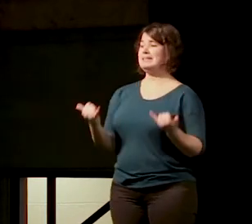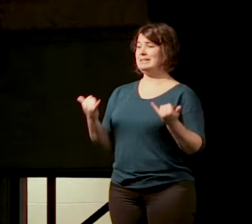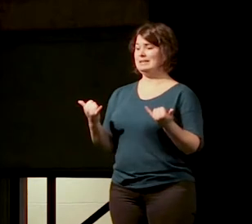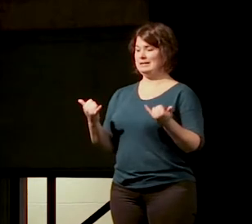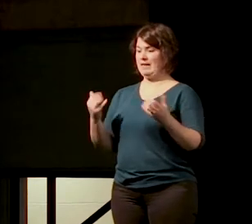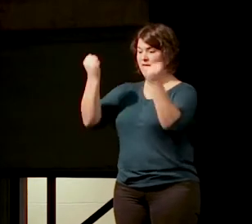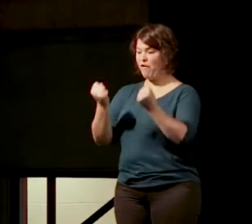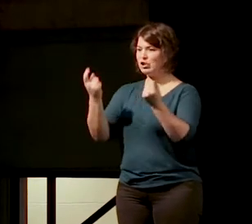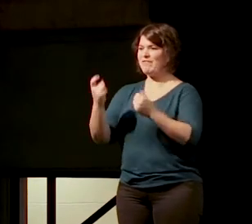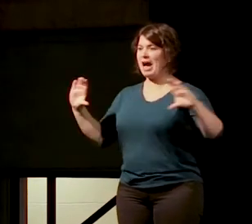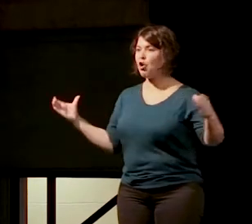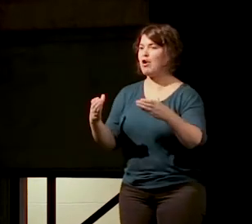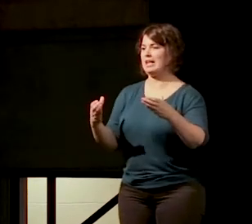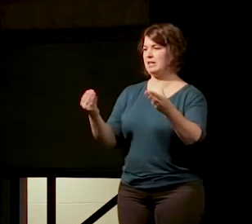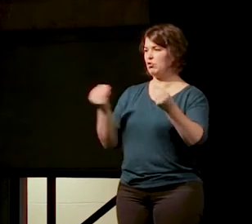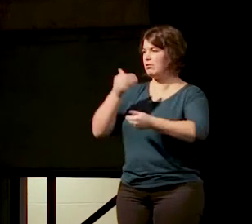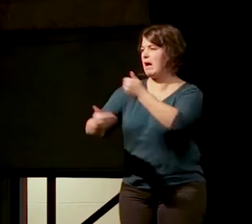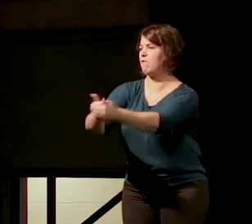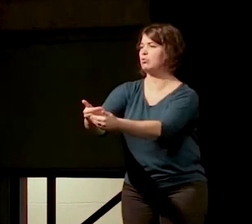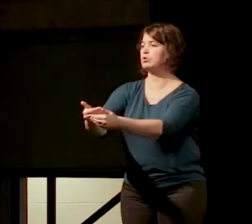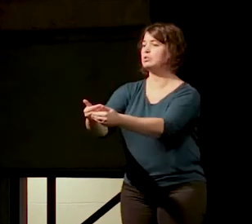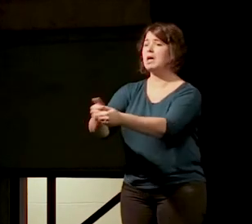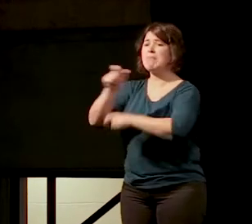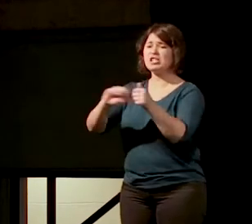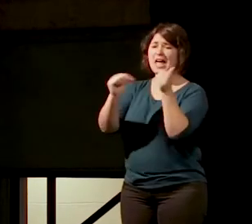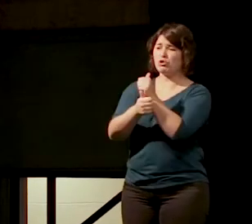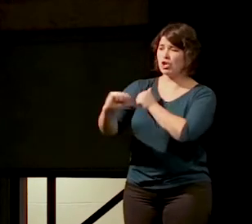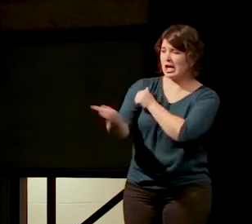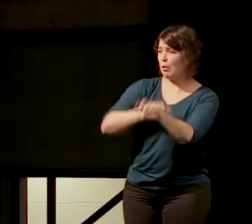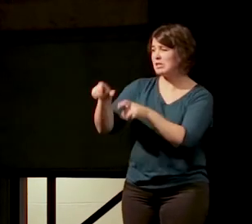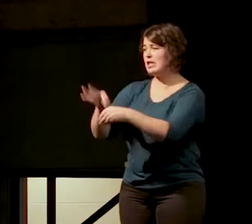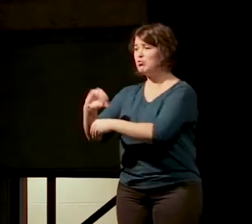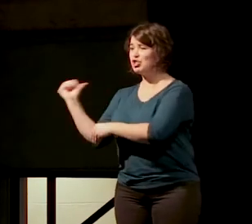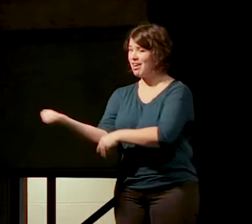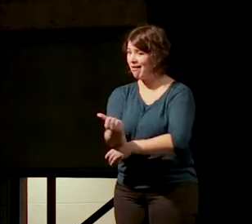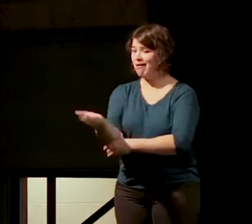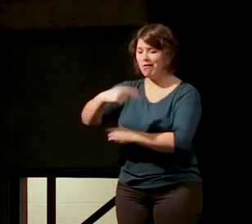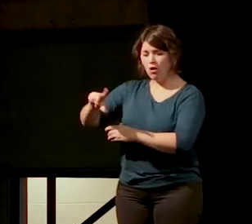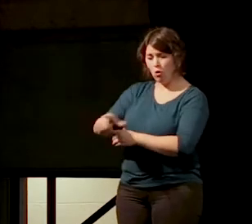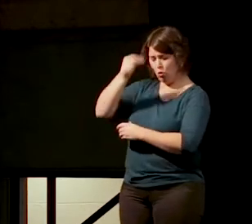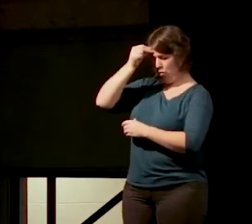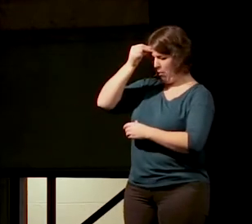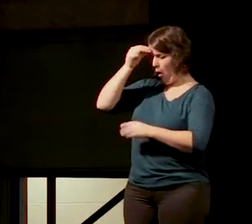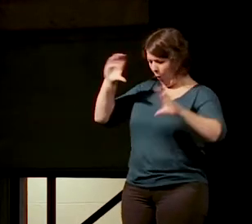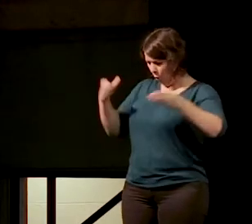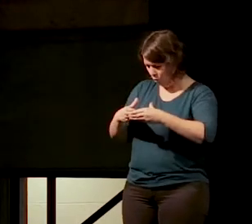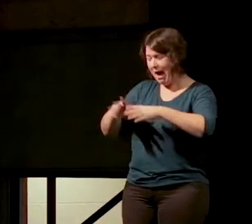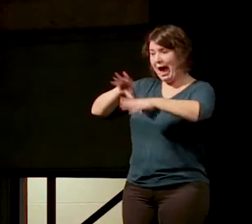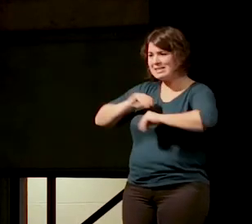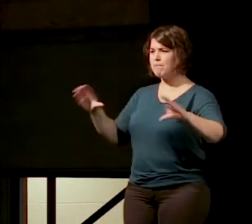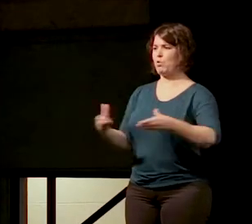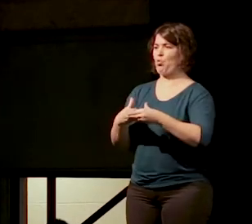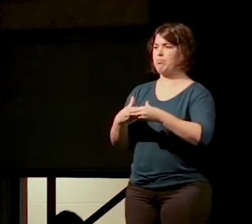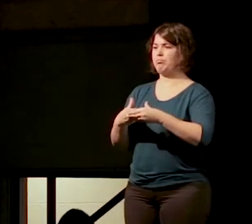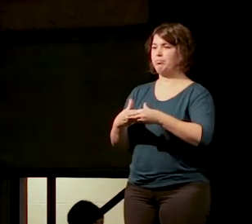force collective qui nous fait avancer, et chacun des adjoints, chacun des élus comprend et accepte cette collégialité autant